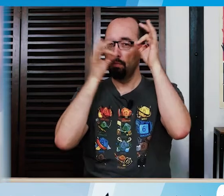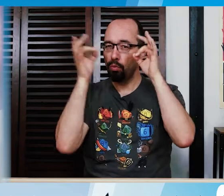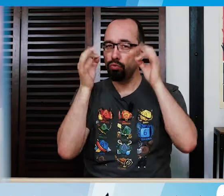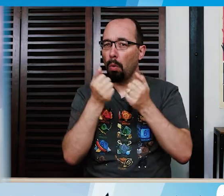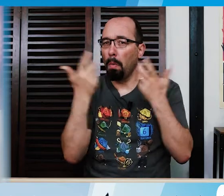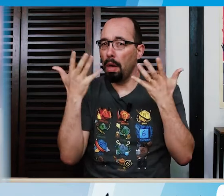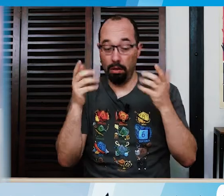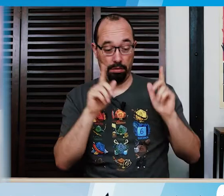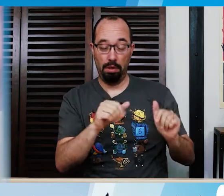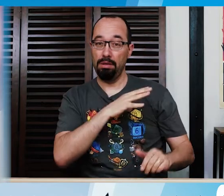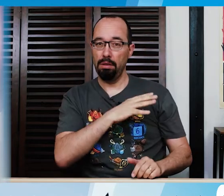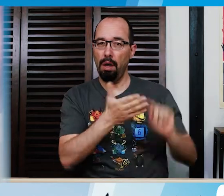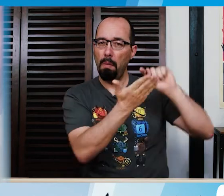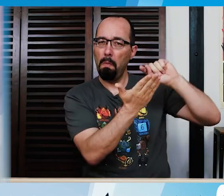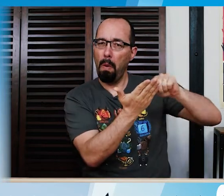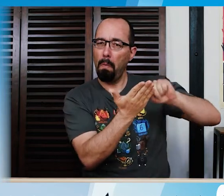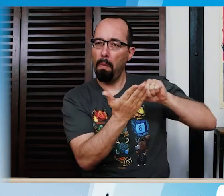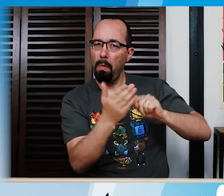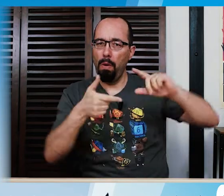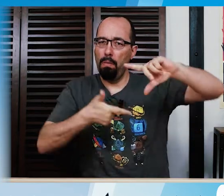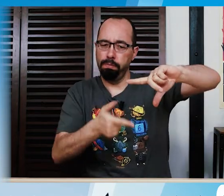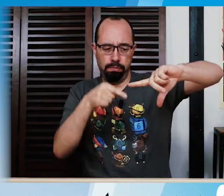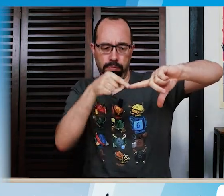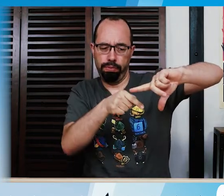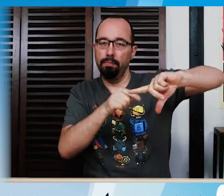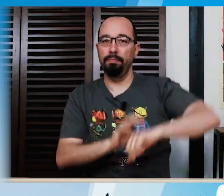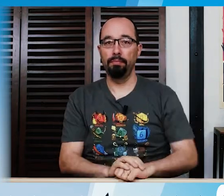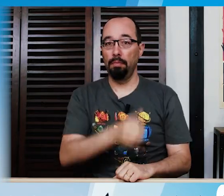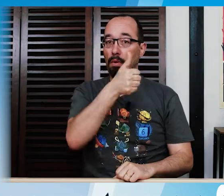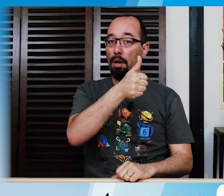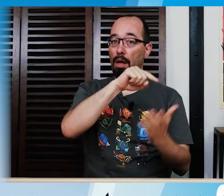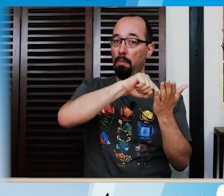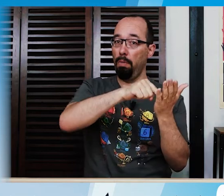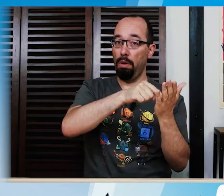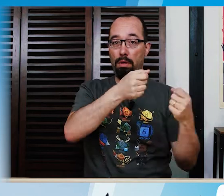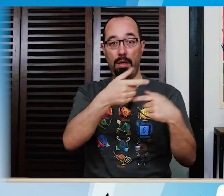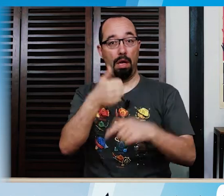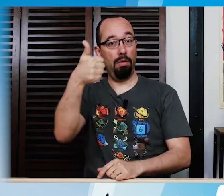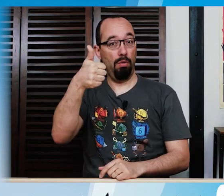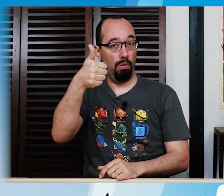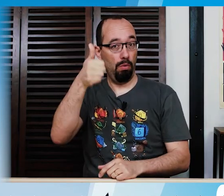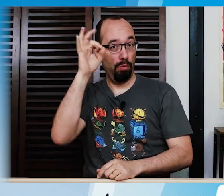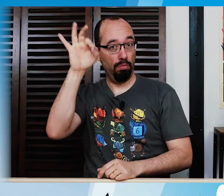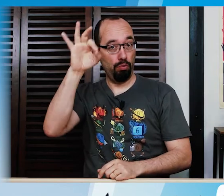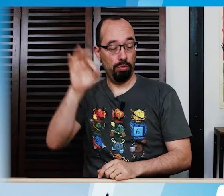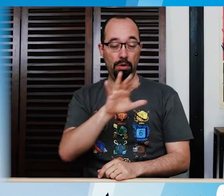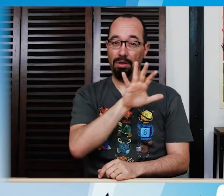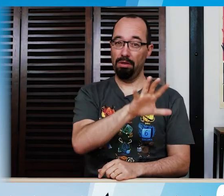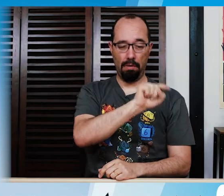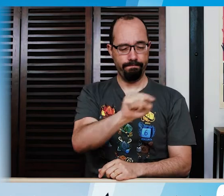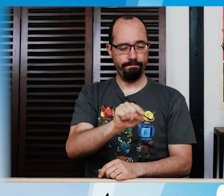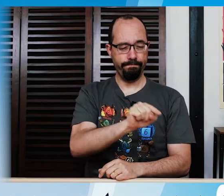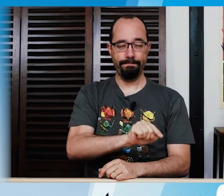est indiqué par des points en relief en bas à gauche de la tuile. 1 point égale une mouche, 5 points égale 5